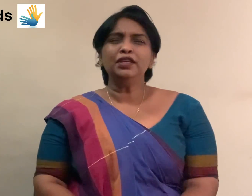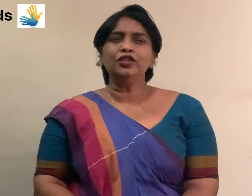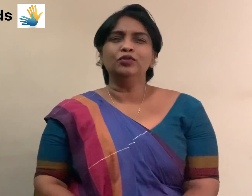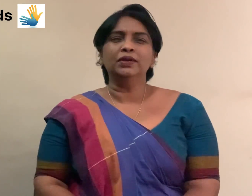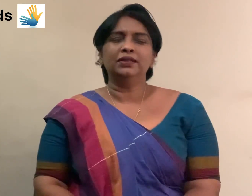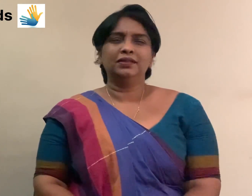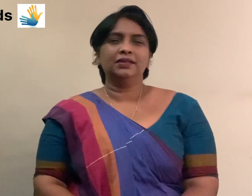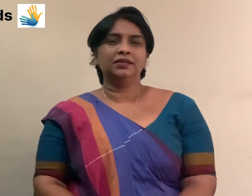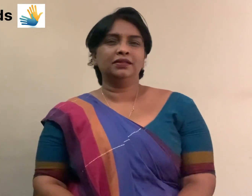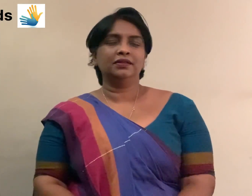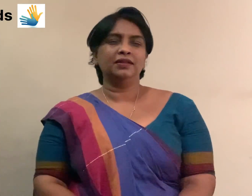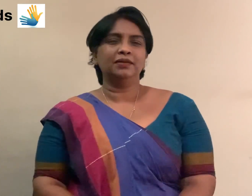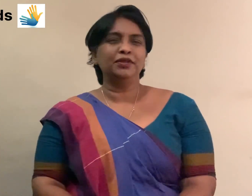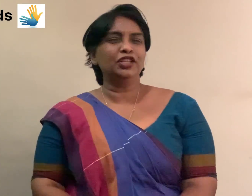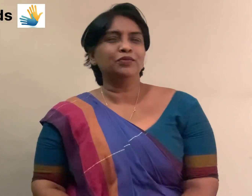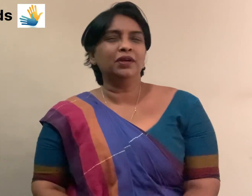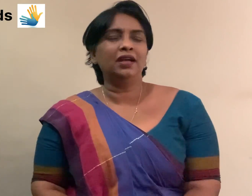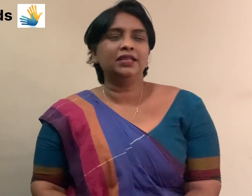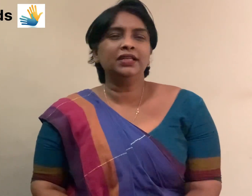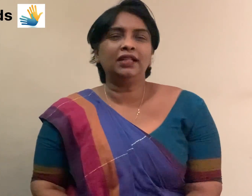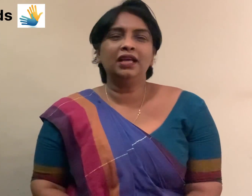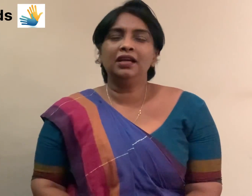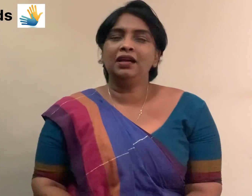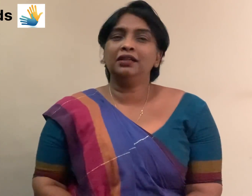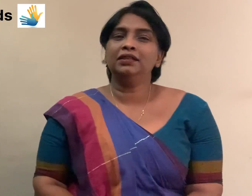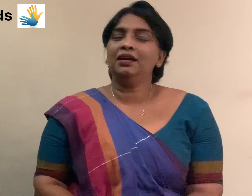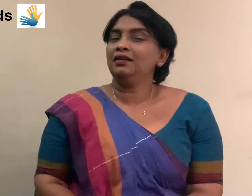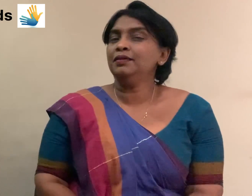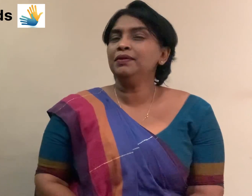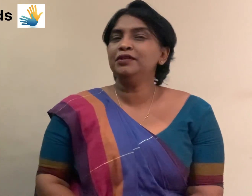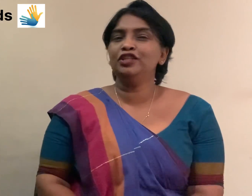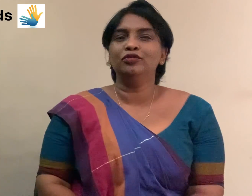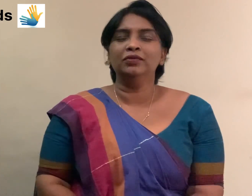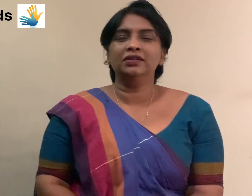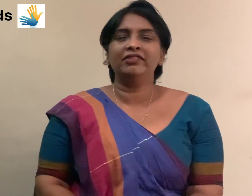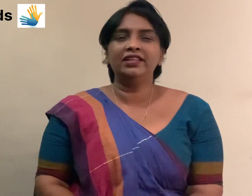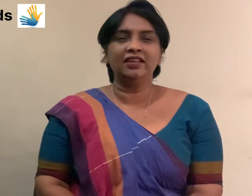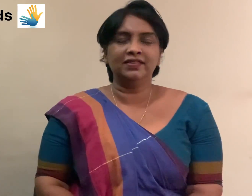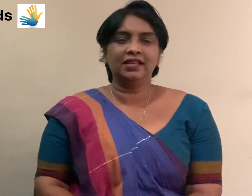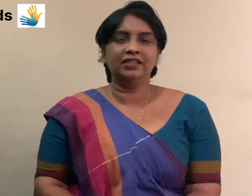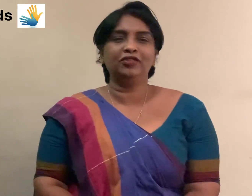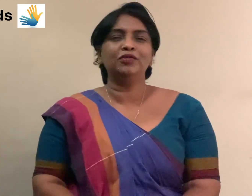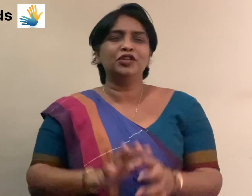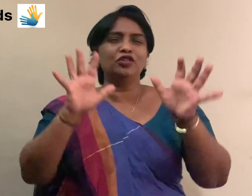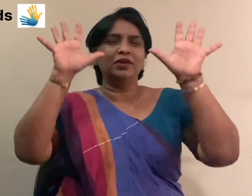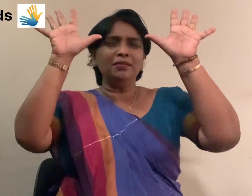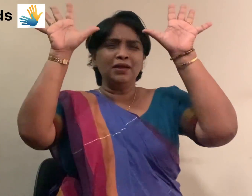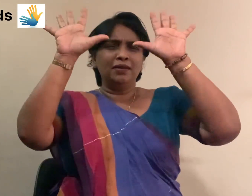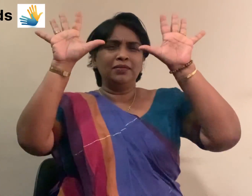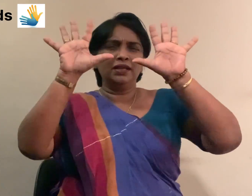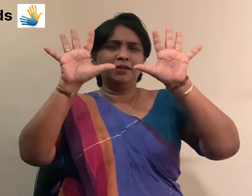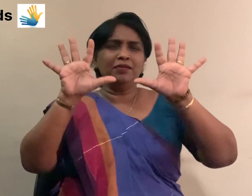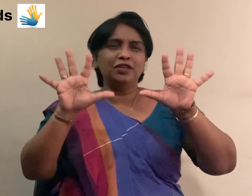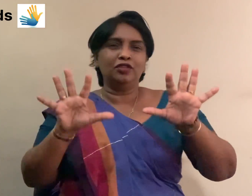මීදුම. මීදුම හරි අද හරිම මීදුම වැඩි දවසක්. ඒතකොට මීදුම නම් මේක තමයි මීදුම.